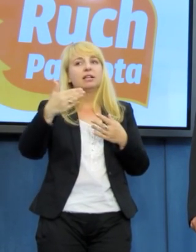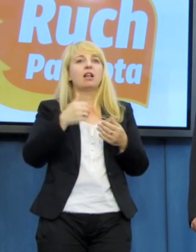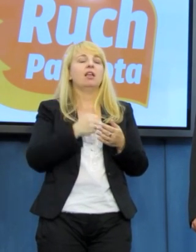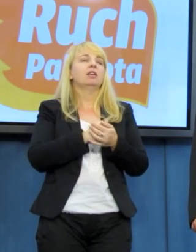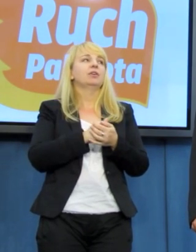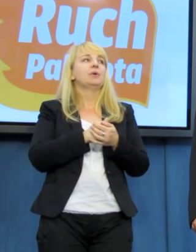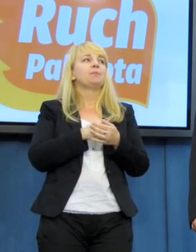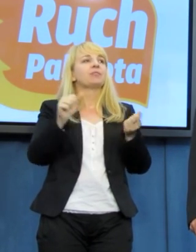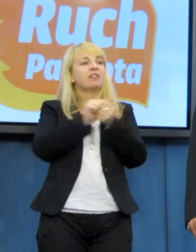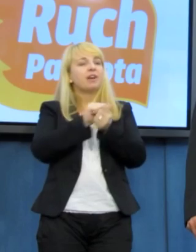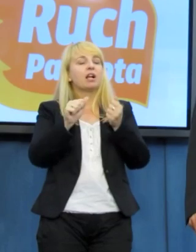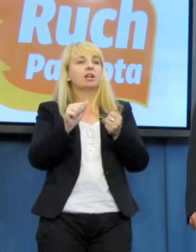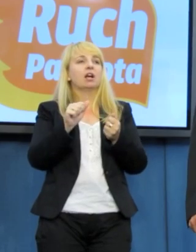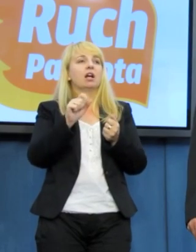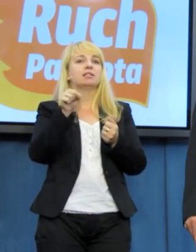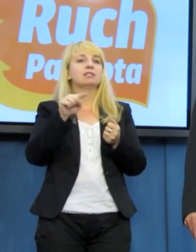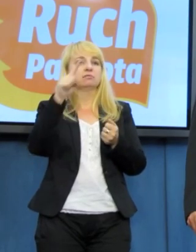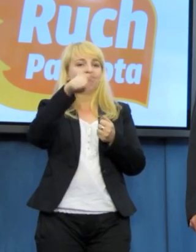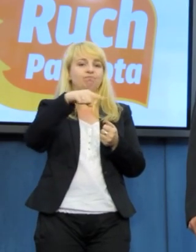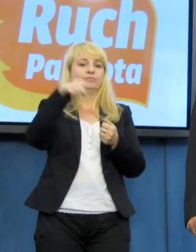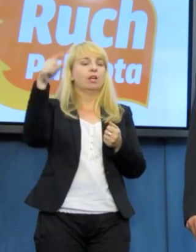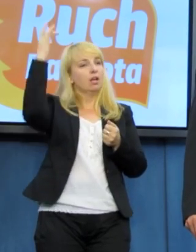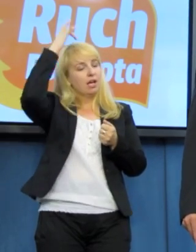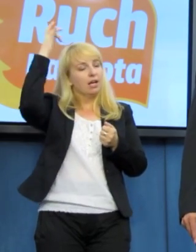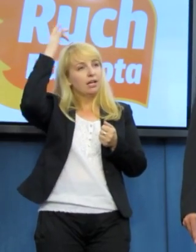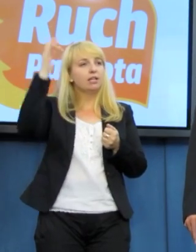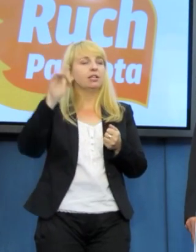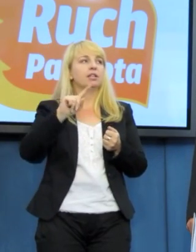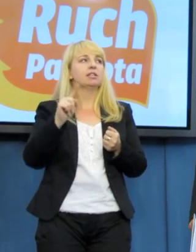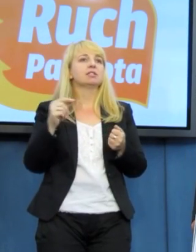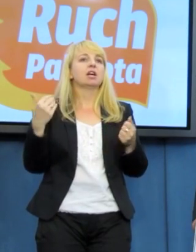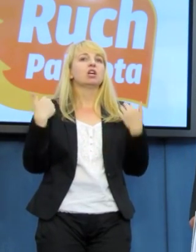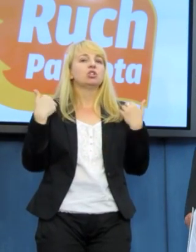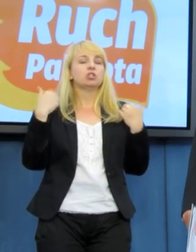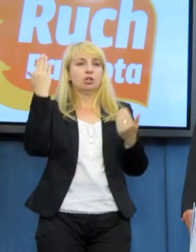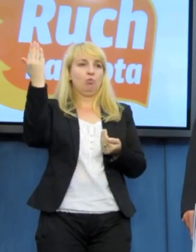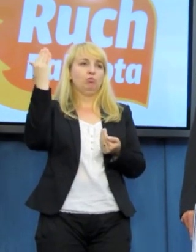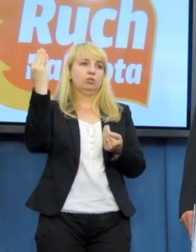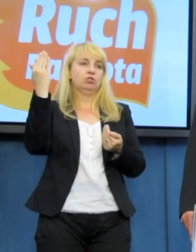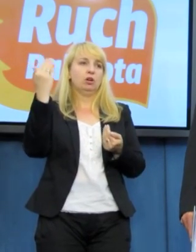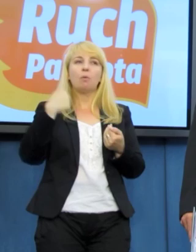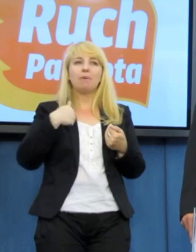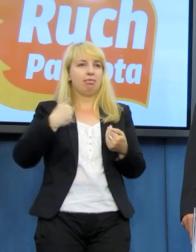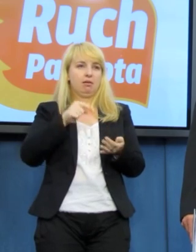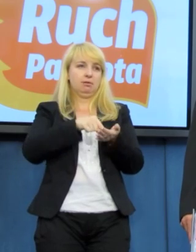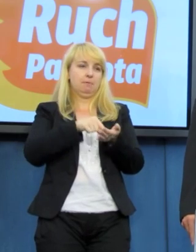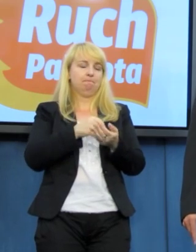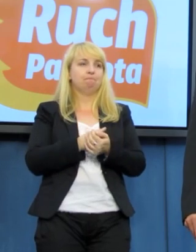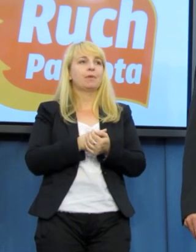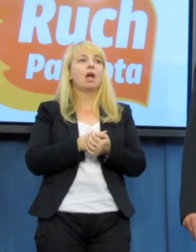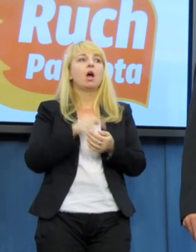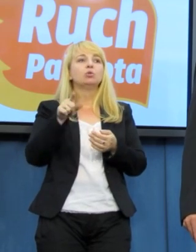z usuwaniem religii z życia publicznego. O, zapamiętałem. Więc to jest